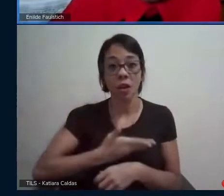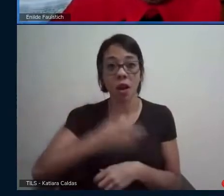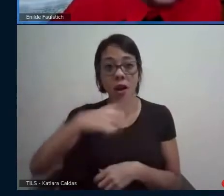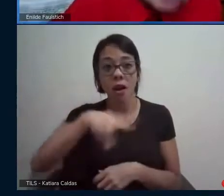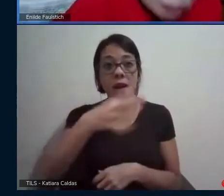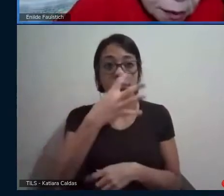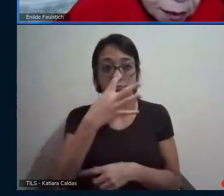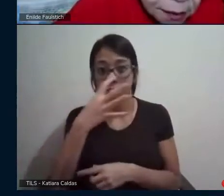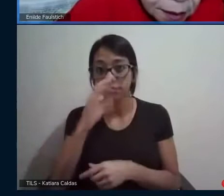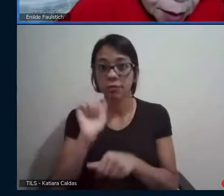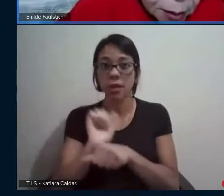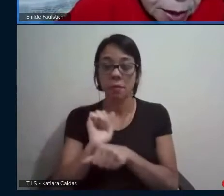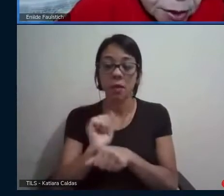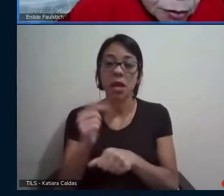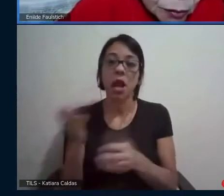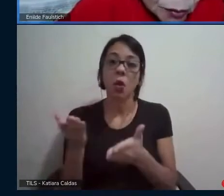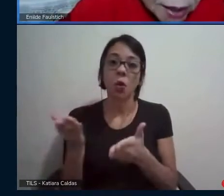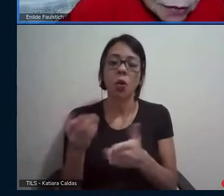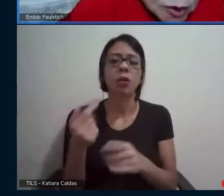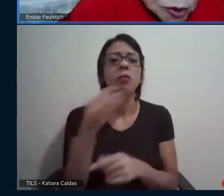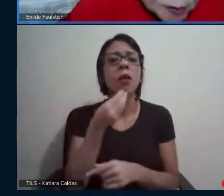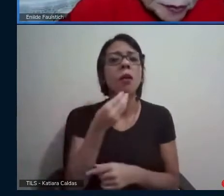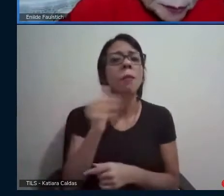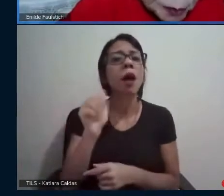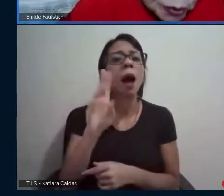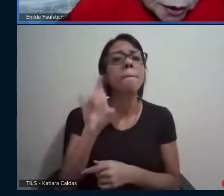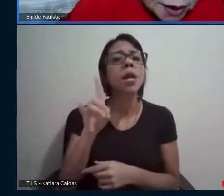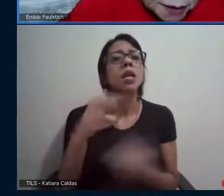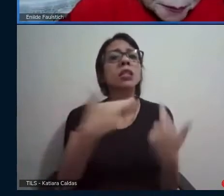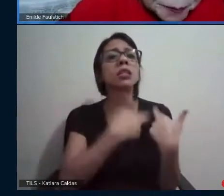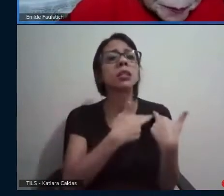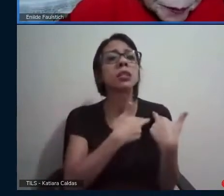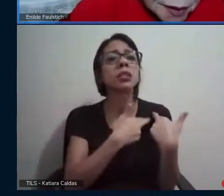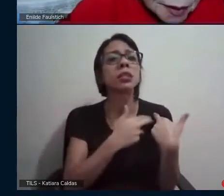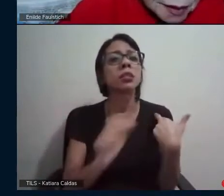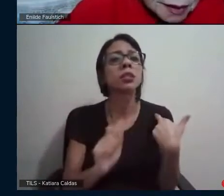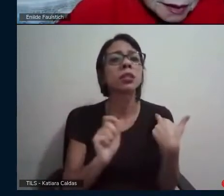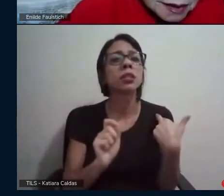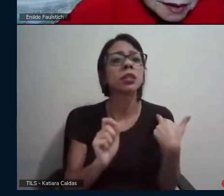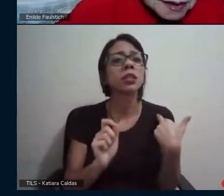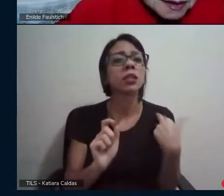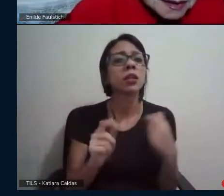aí, Abrantes, o que é que você suspeita? Por quê?